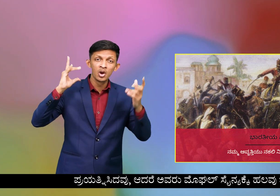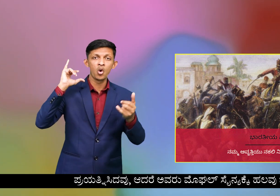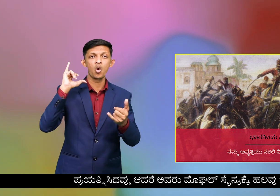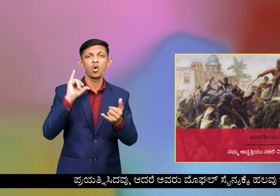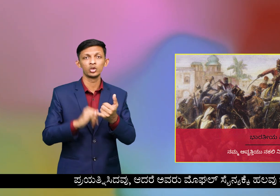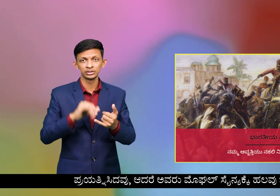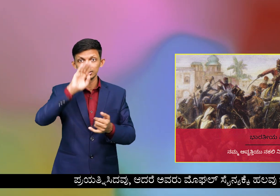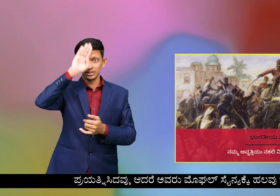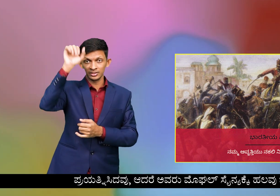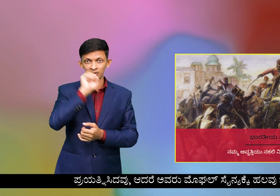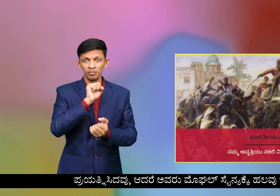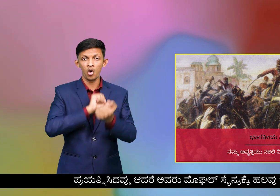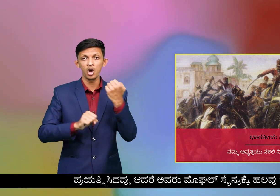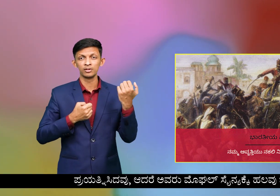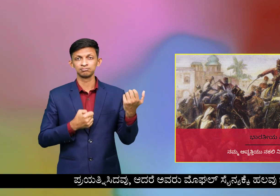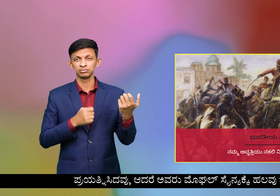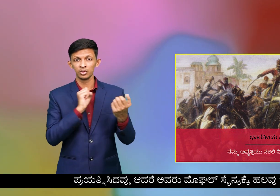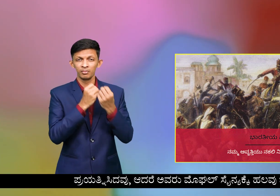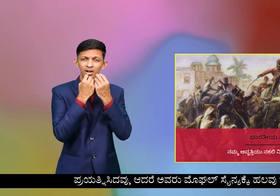ಮೊಘಲ್ ಸೈನ್ಯಕ್ಕೆ ಹಲವು ಬಾರಿ ಸೋತರು.